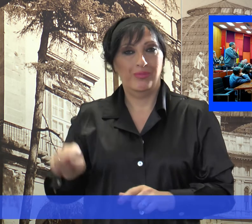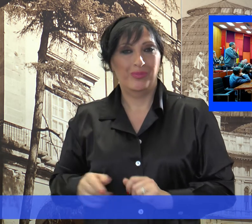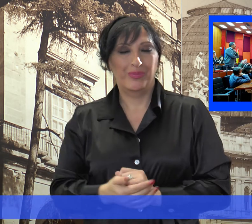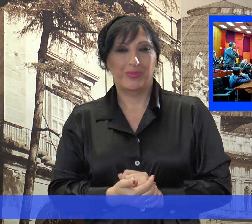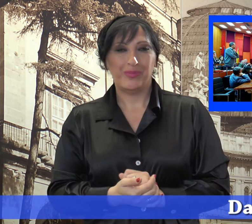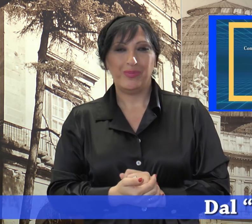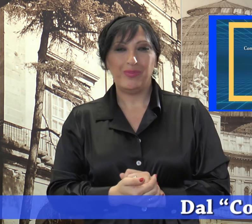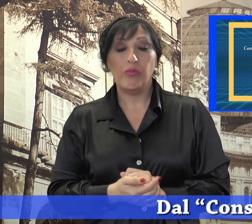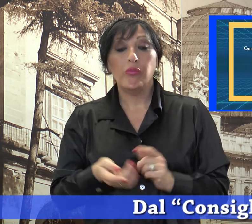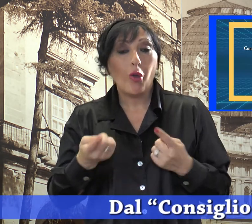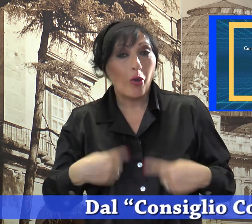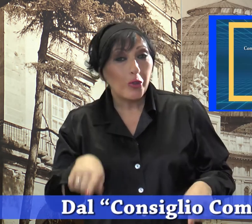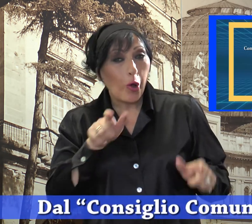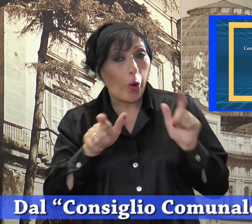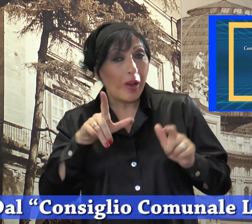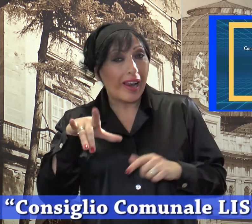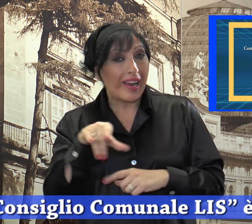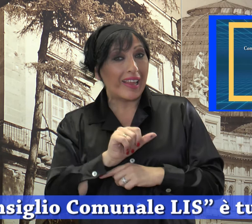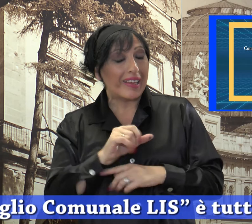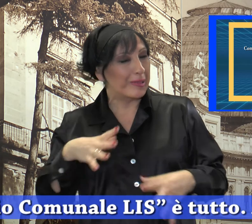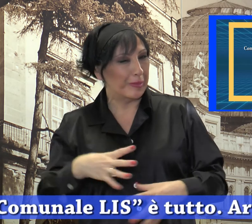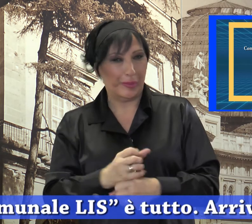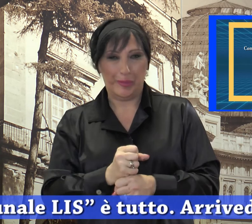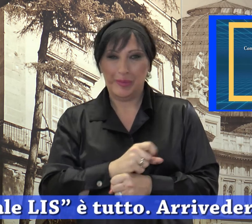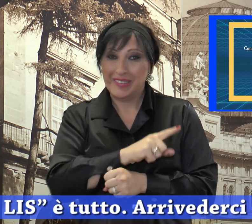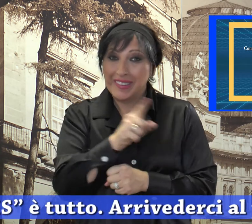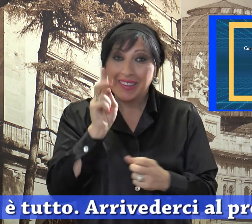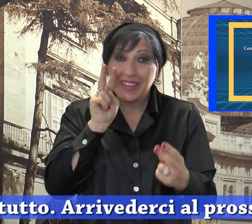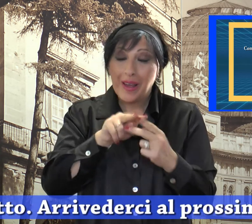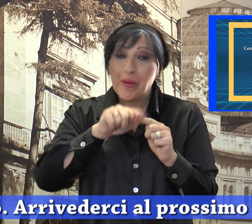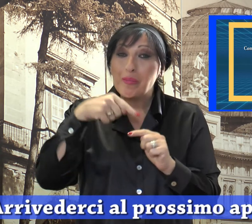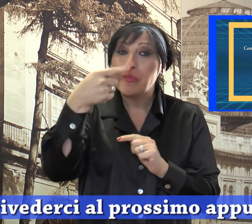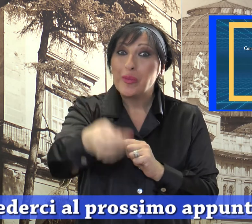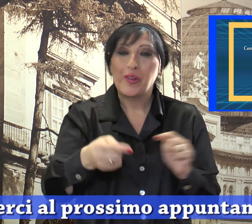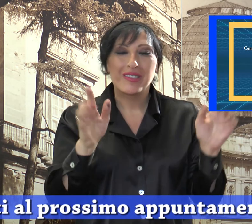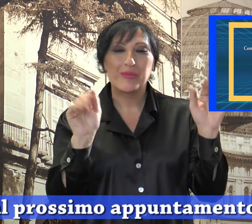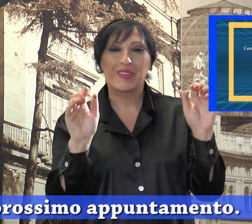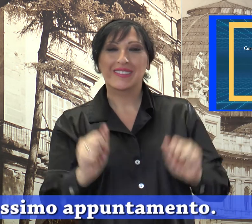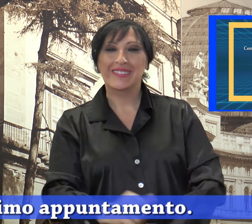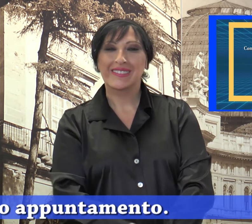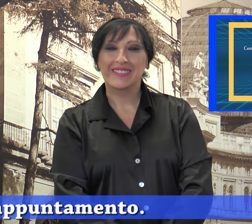Dal Consiglio Comunale LIS è tutto, arrivederci al prossimo appuntamento.